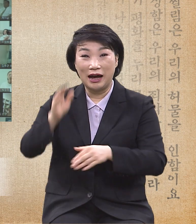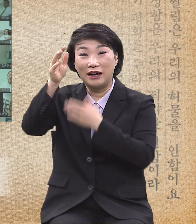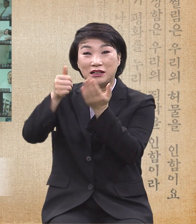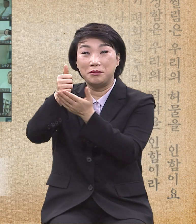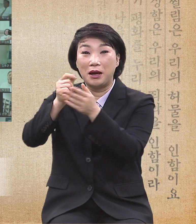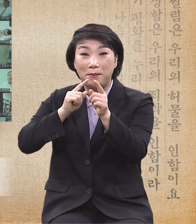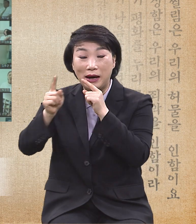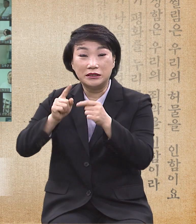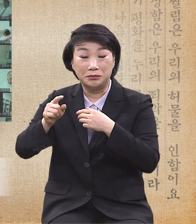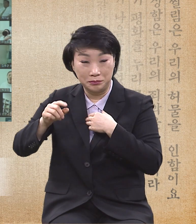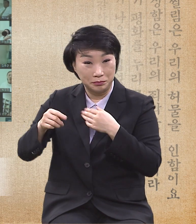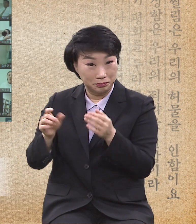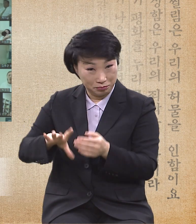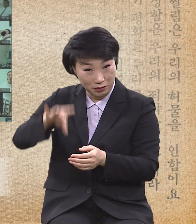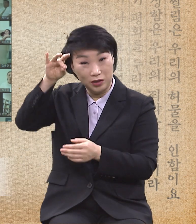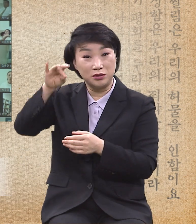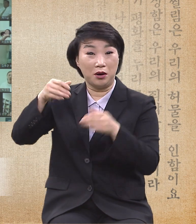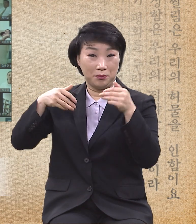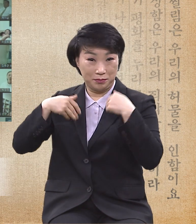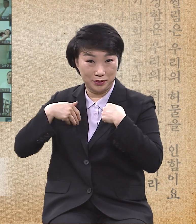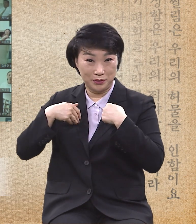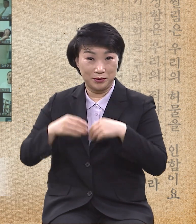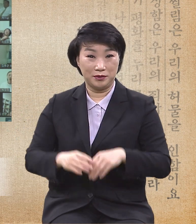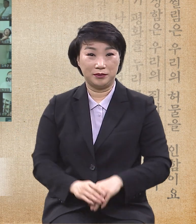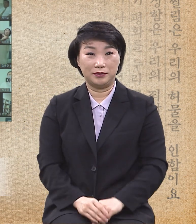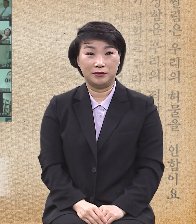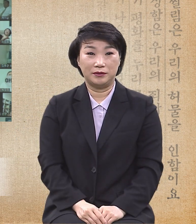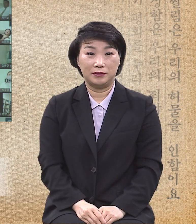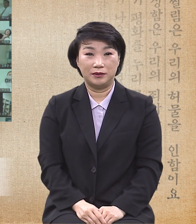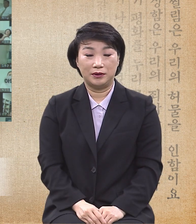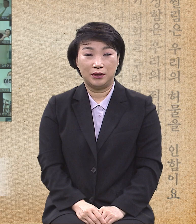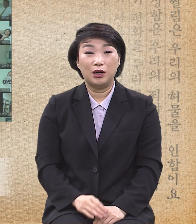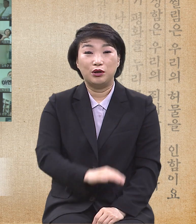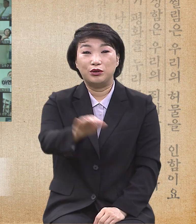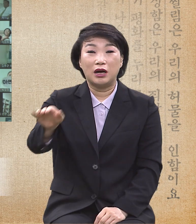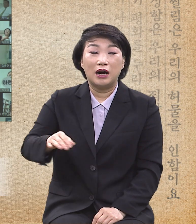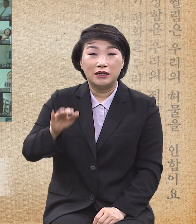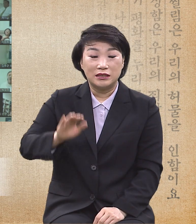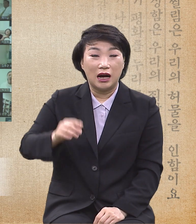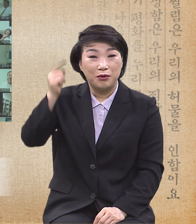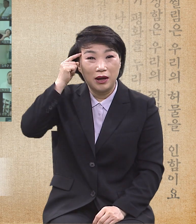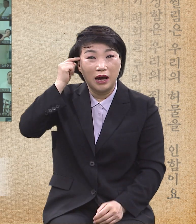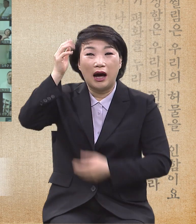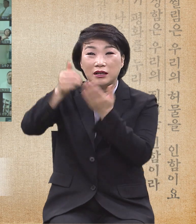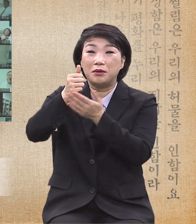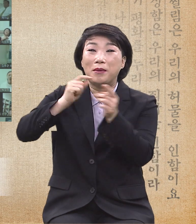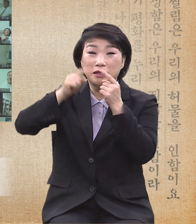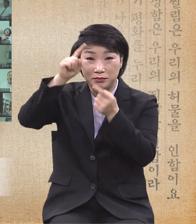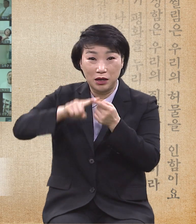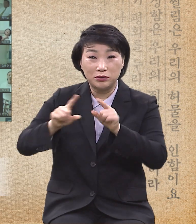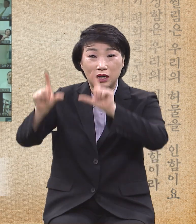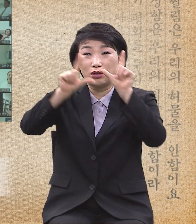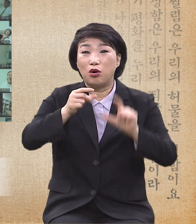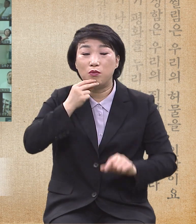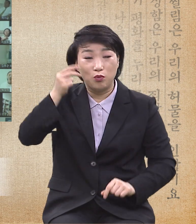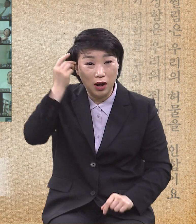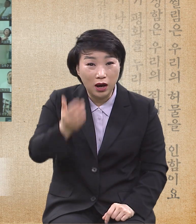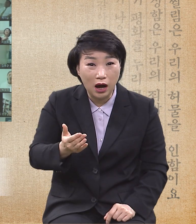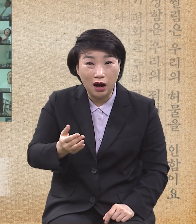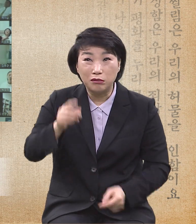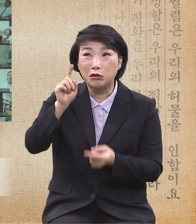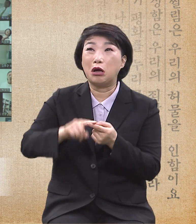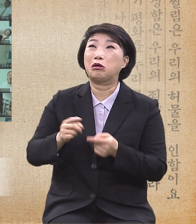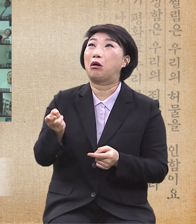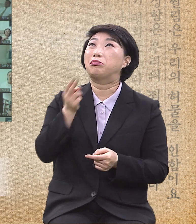하나님 말씀을 우선해야 된다 이 말입니다. 우리가 왜 하나님 말씀들을 안 삽니까? 안